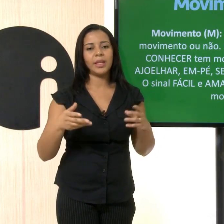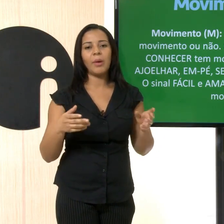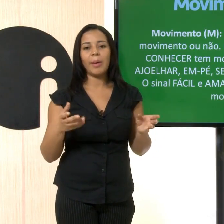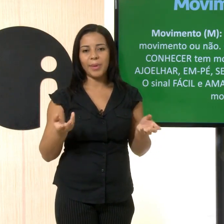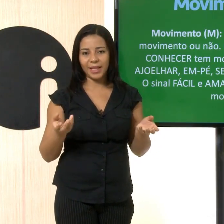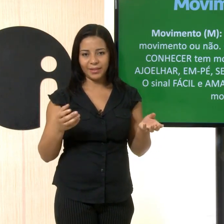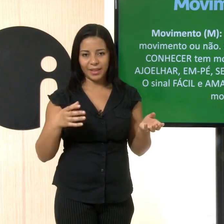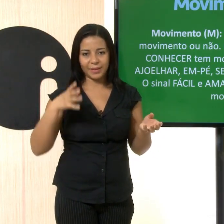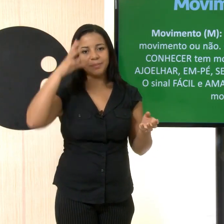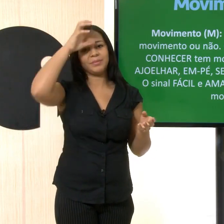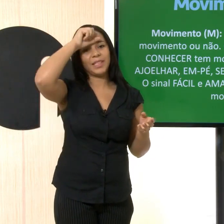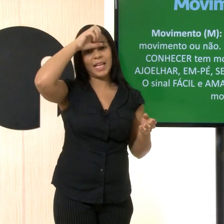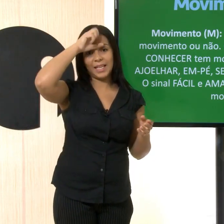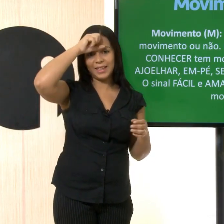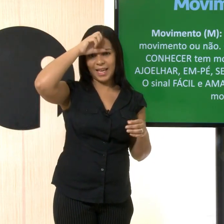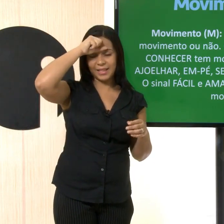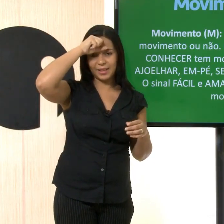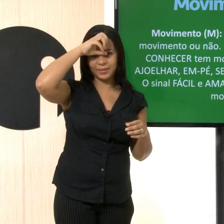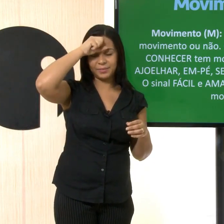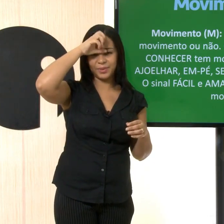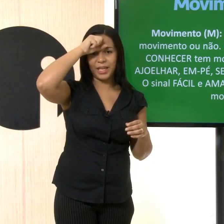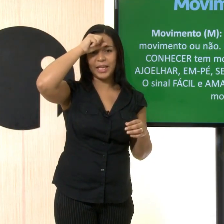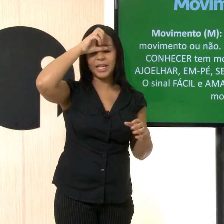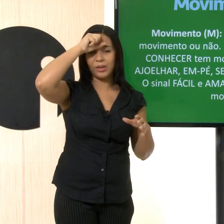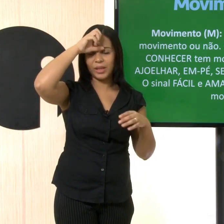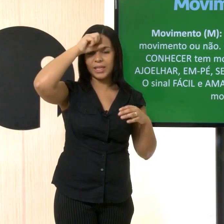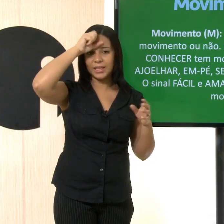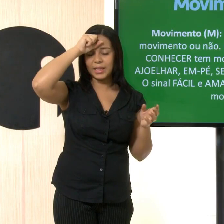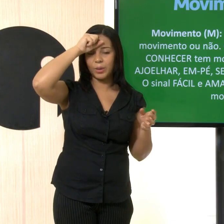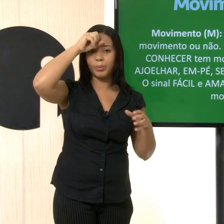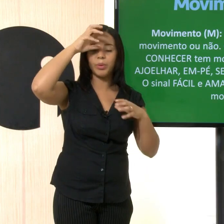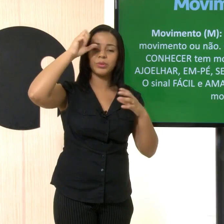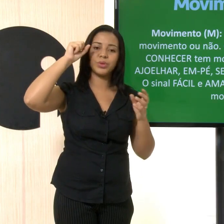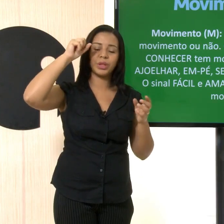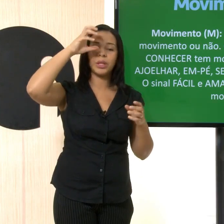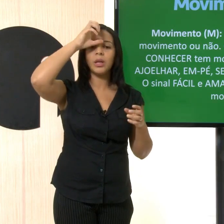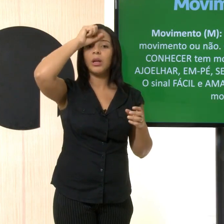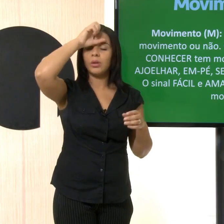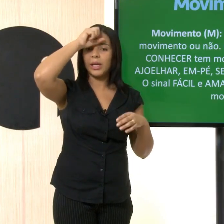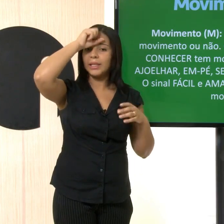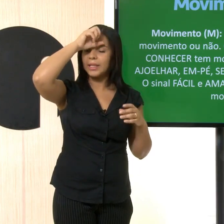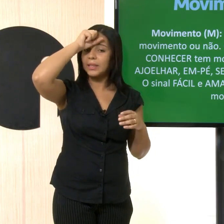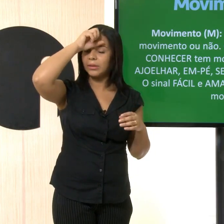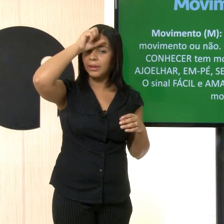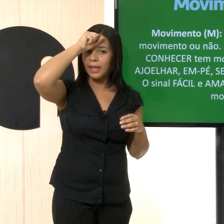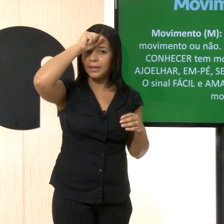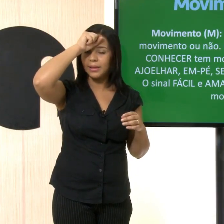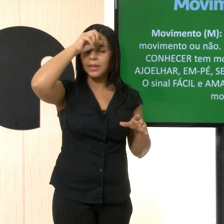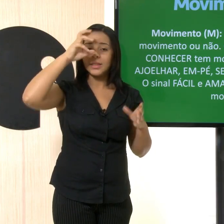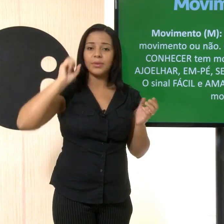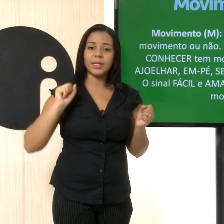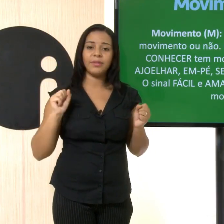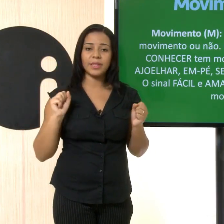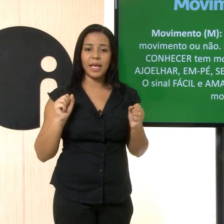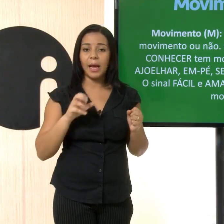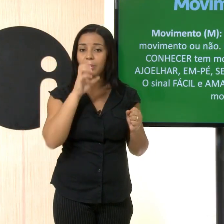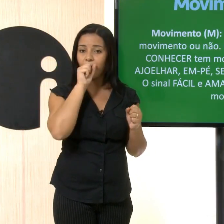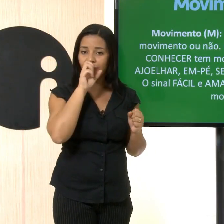sinal aprender, que é na testa, ok? Que é a localização, ponto de localização na testa. Se você fizer na